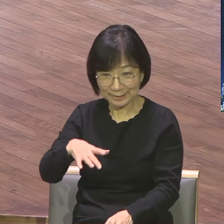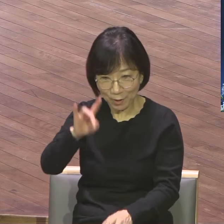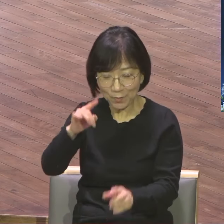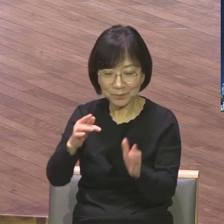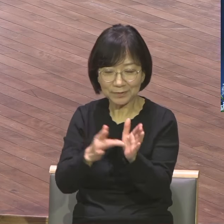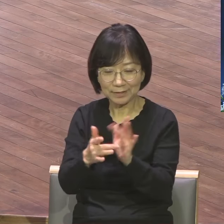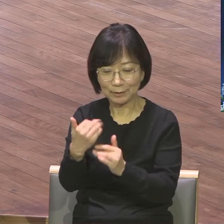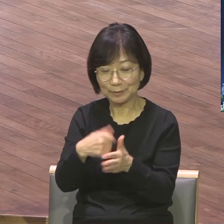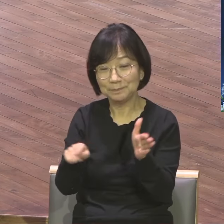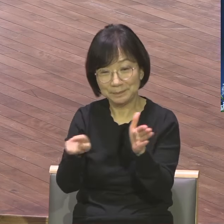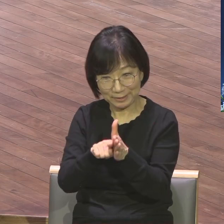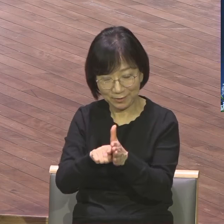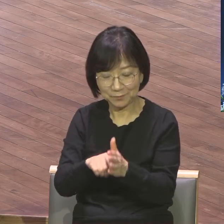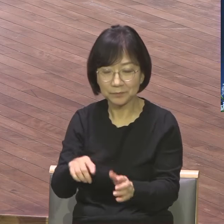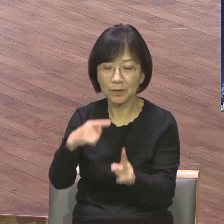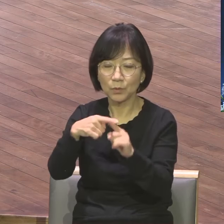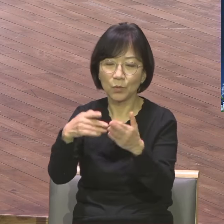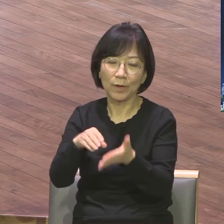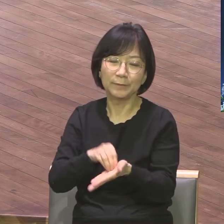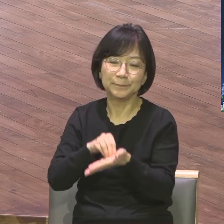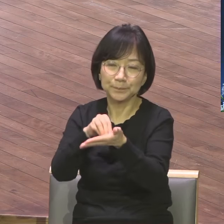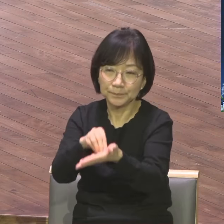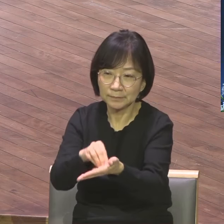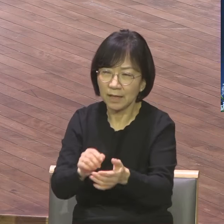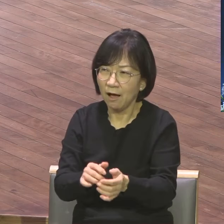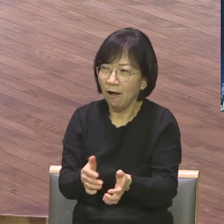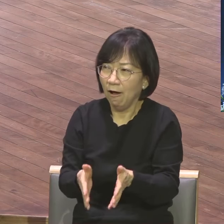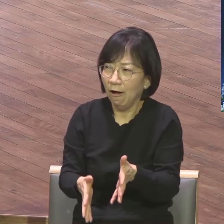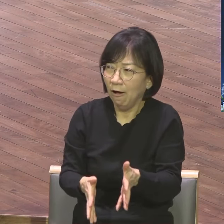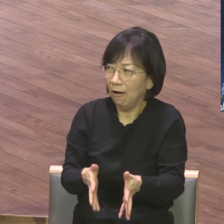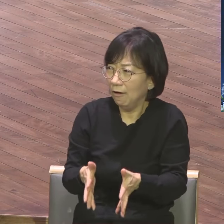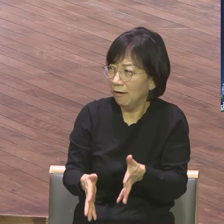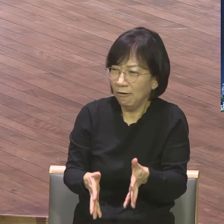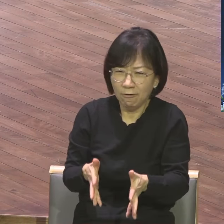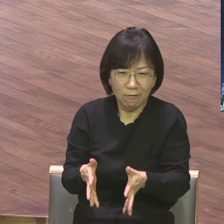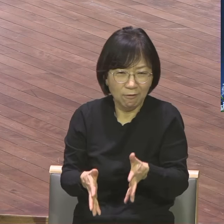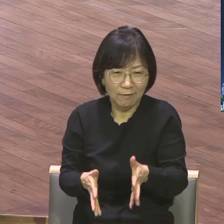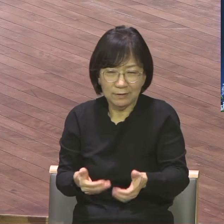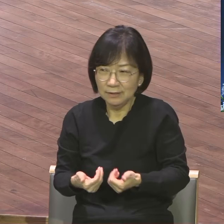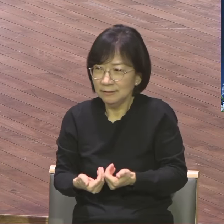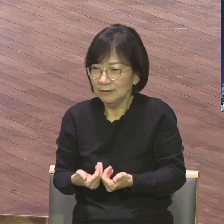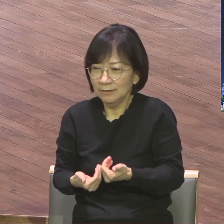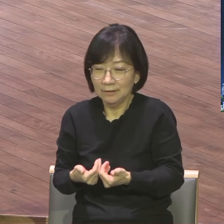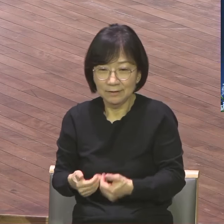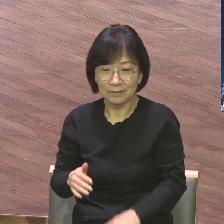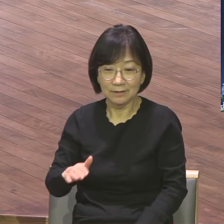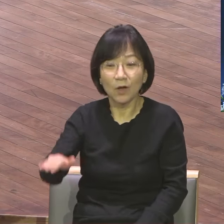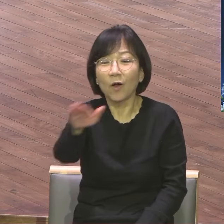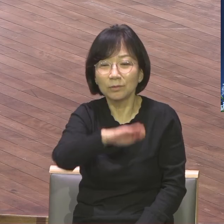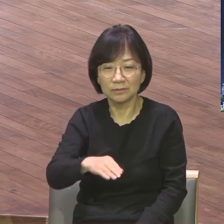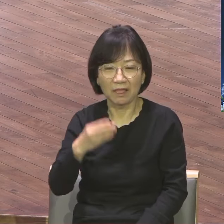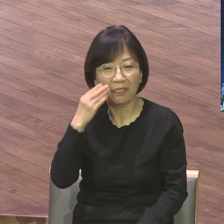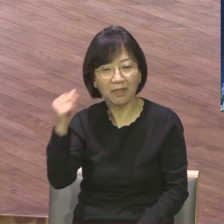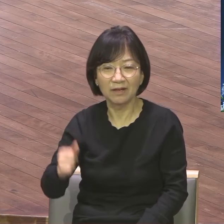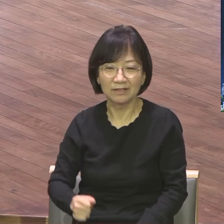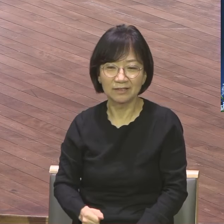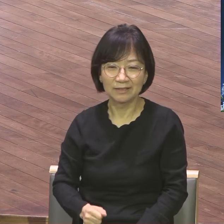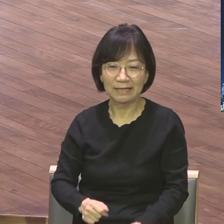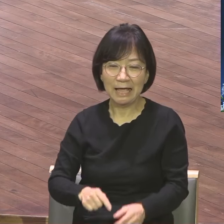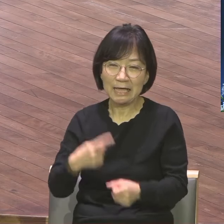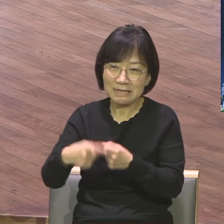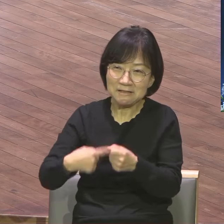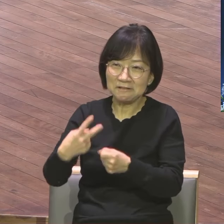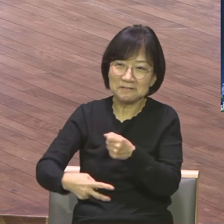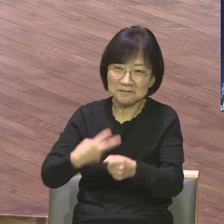얼마나 익숙하지 않는데요. 우리는 익숙합니다. 용어도 익숙합니다. 모든 분위기도 익숙합니다. 찬양도